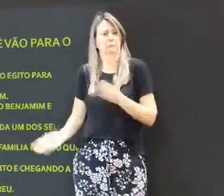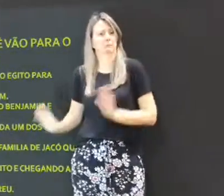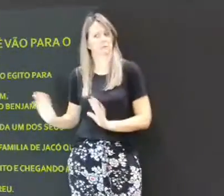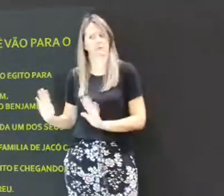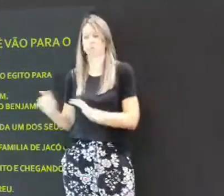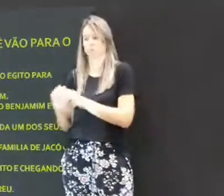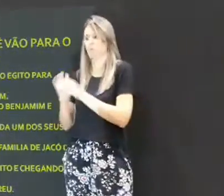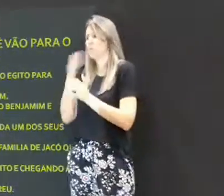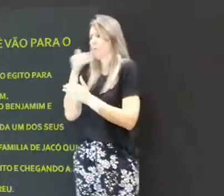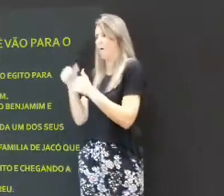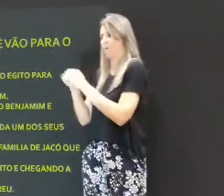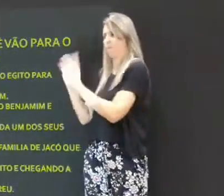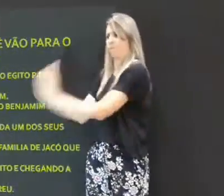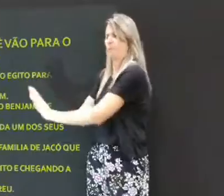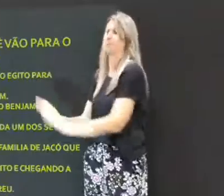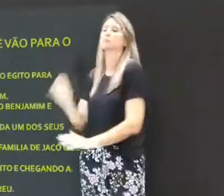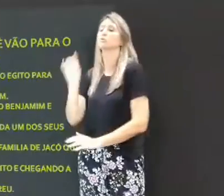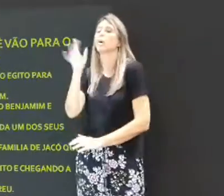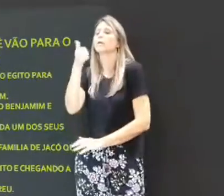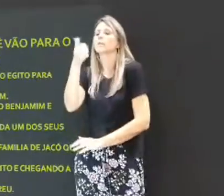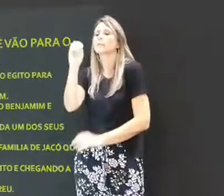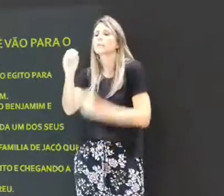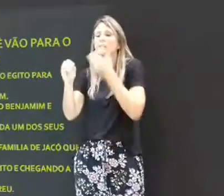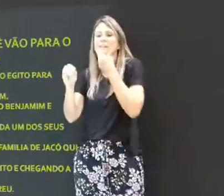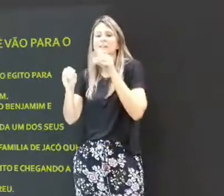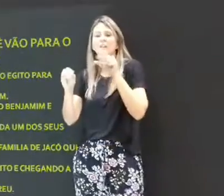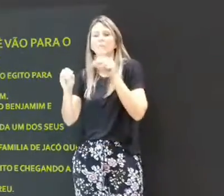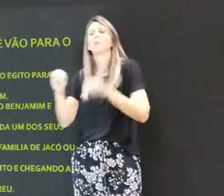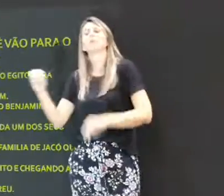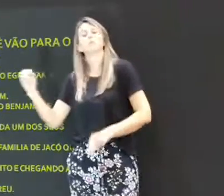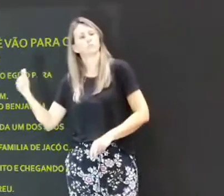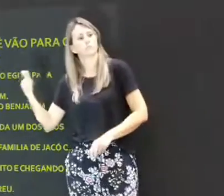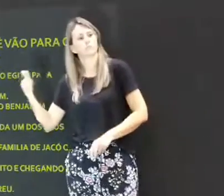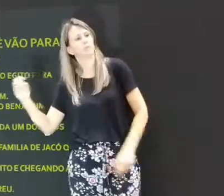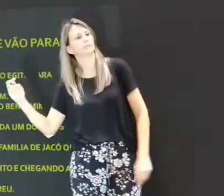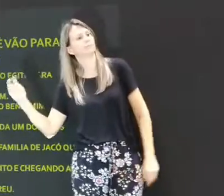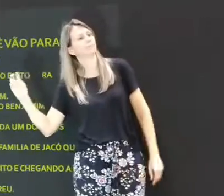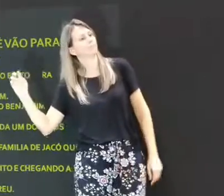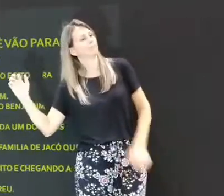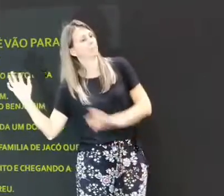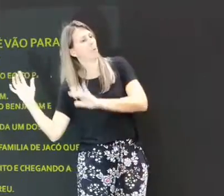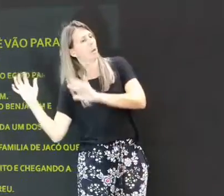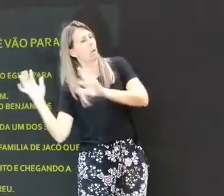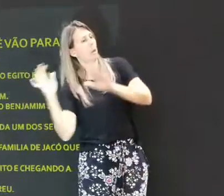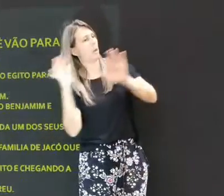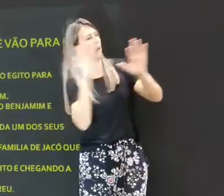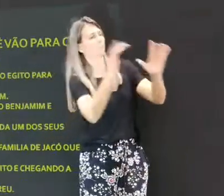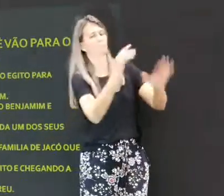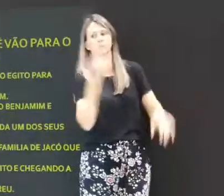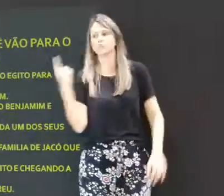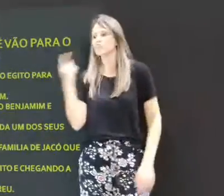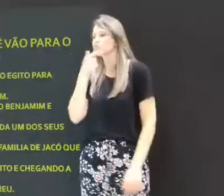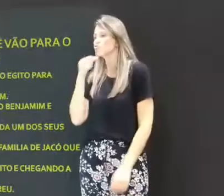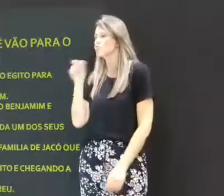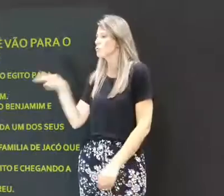ficar, deixar o irmão em Canaã. Fica aí, mano, né? Daí os 10 irmãos foram para o Egito em busca de alimentos. E só